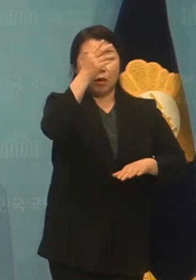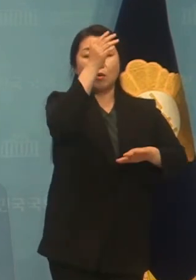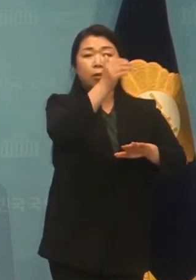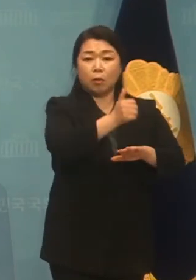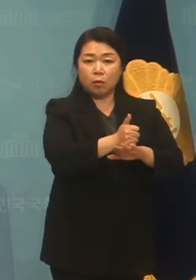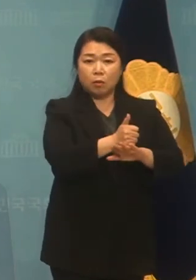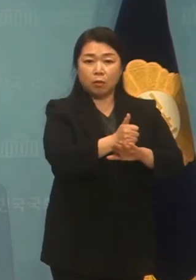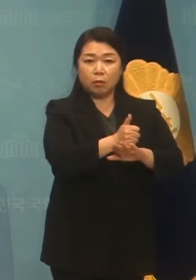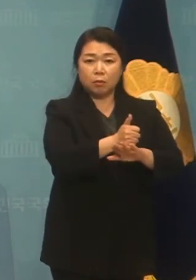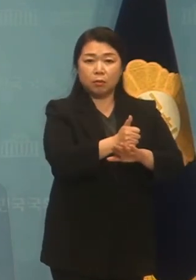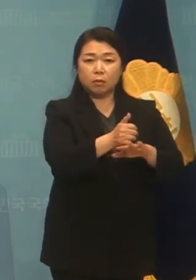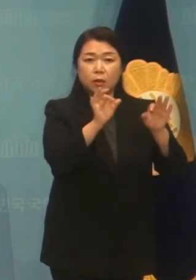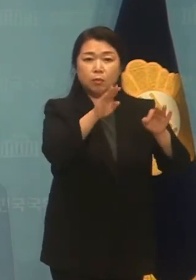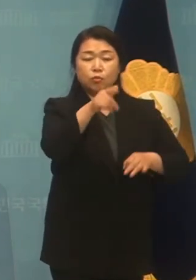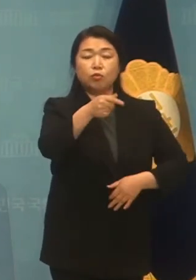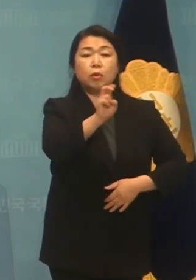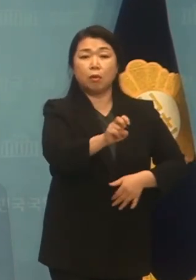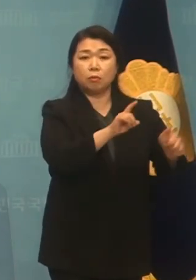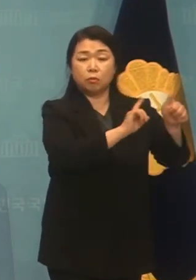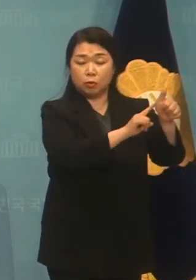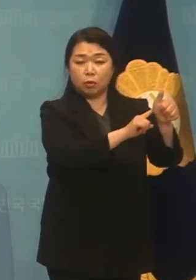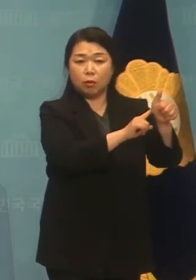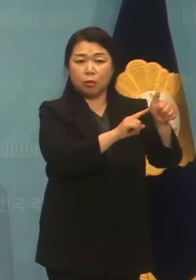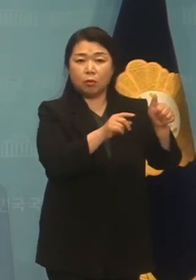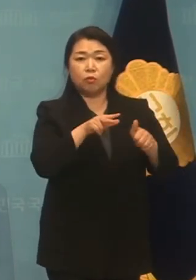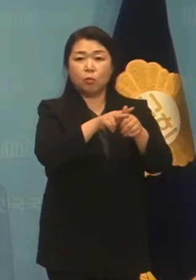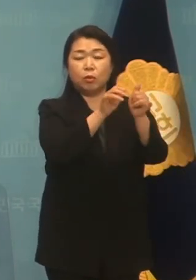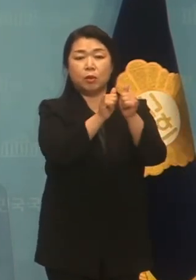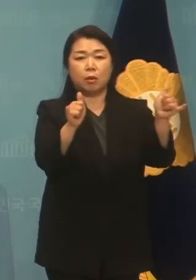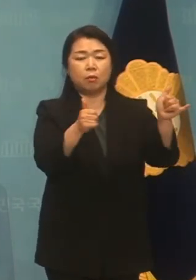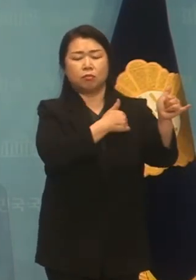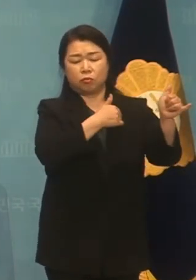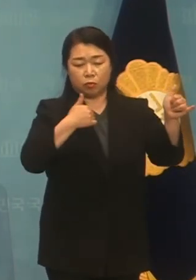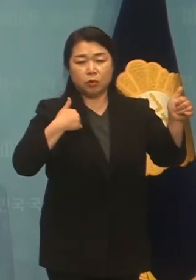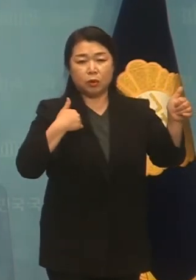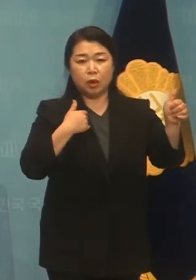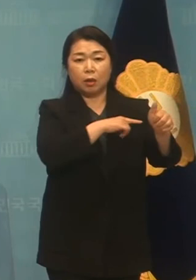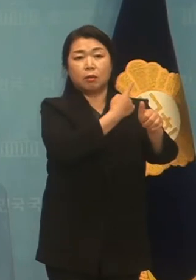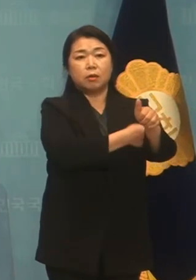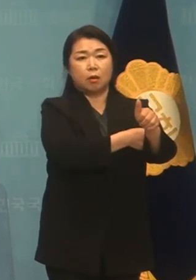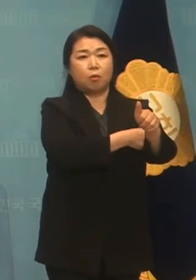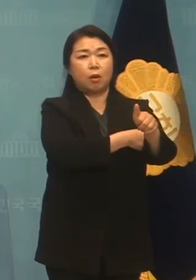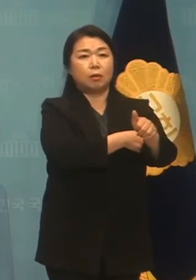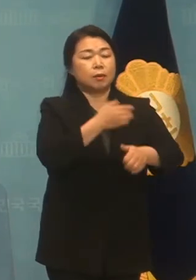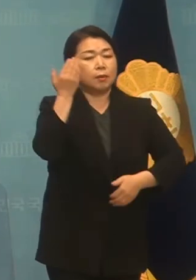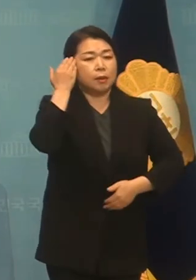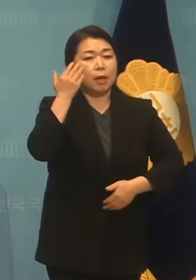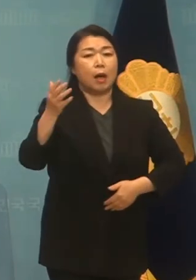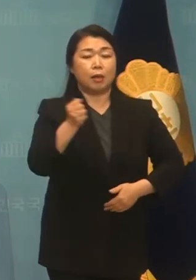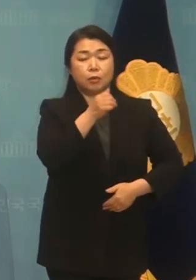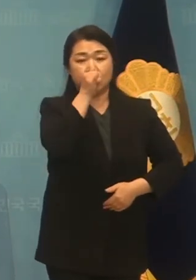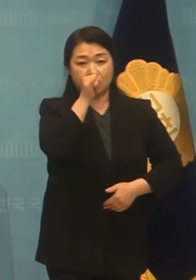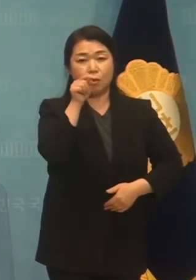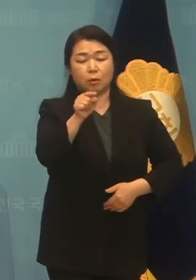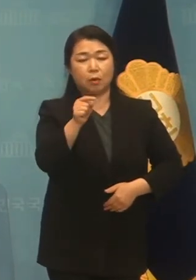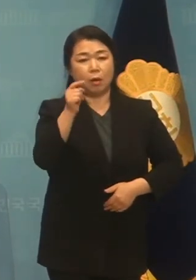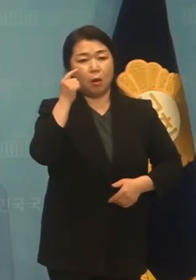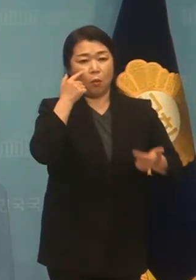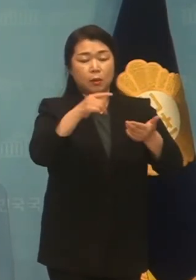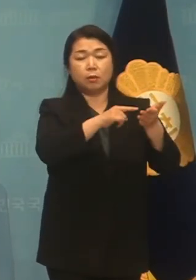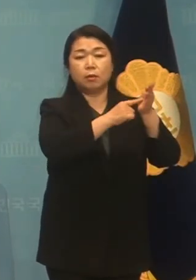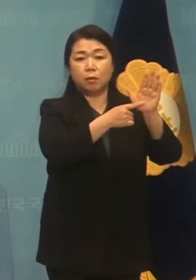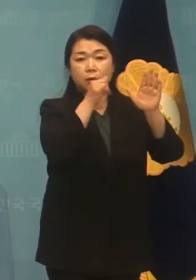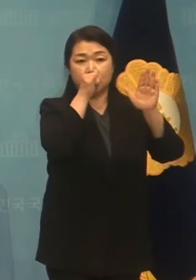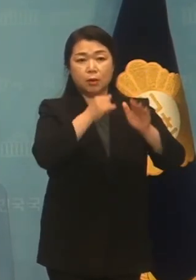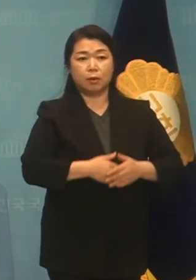결과 김부겸 국무총리 후보자는 충분한 능력과 자질이 있는 것으로 판정이